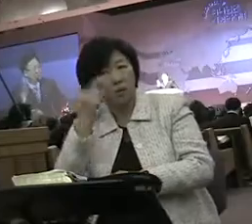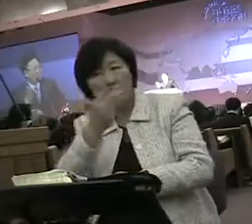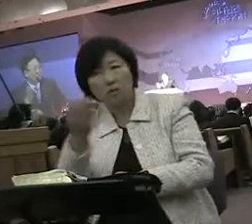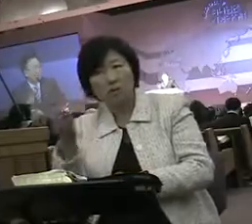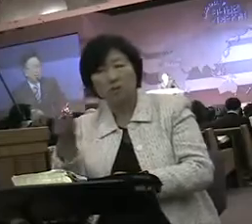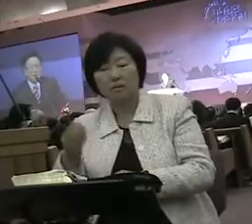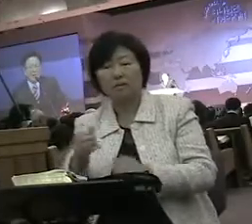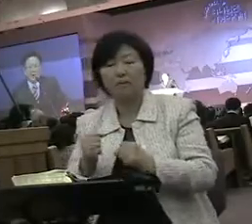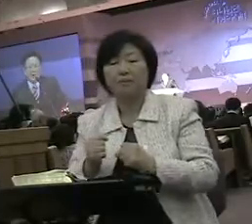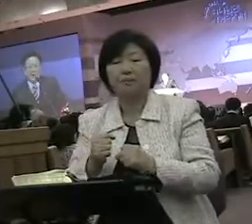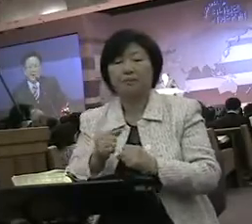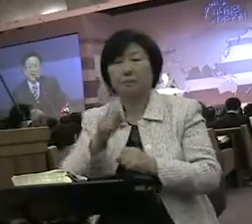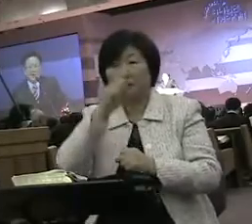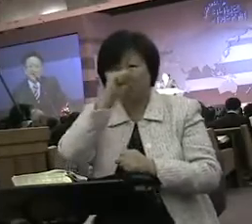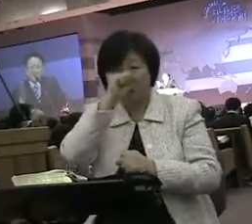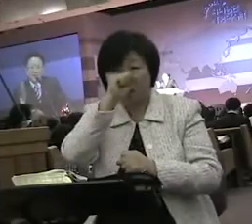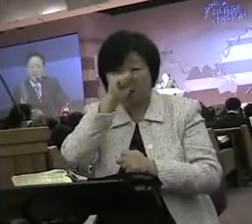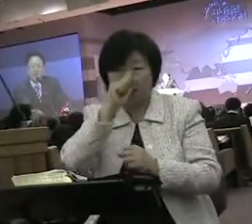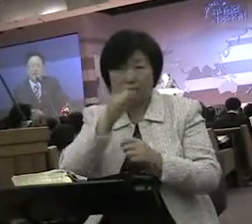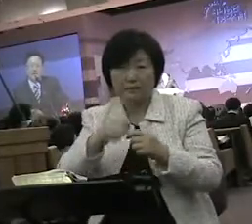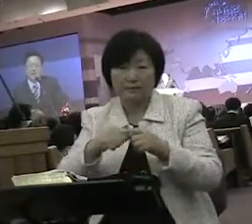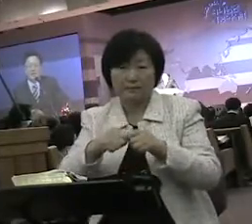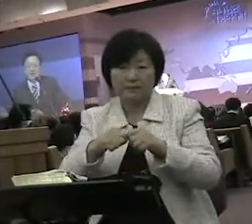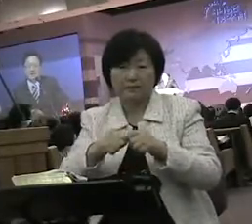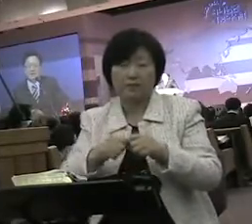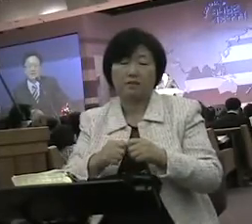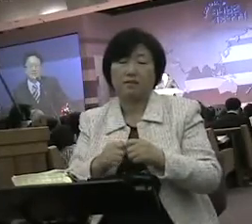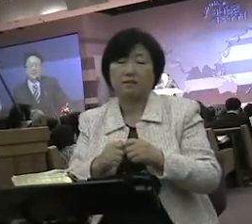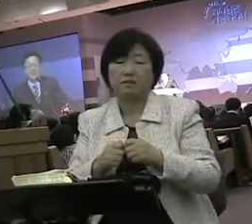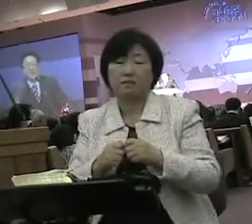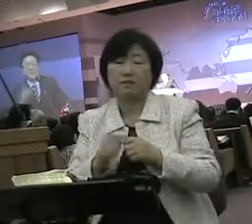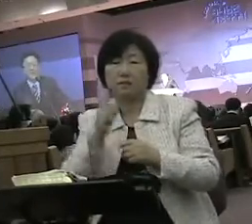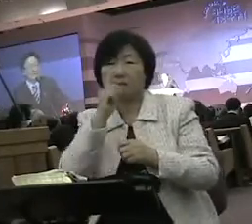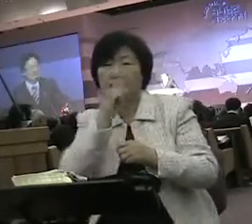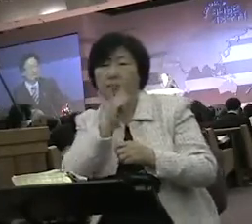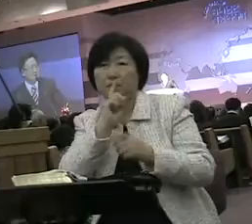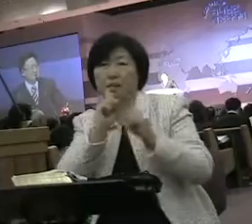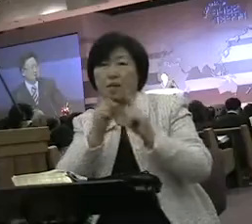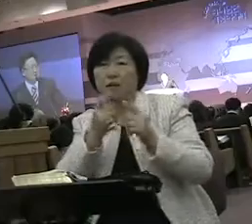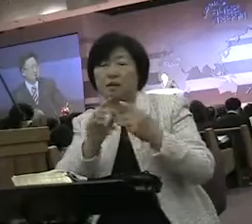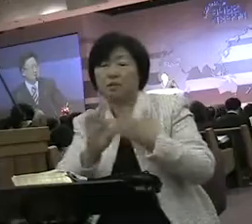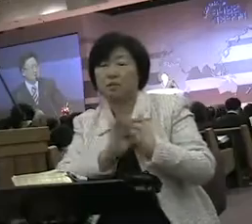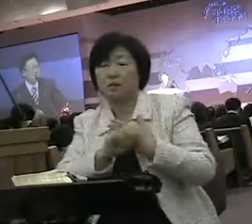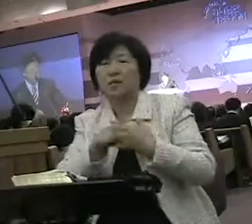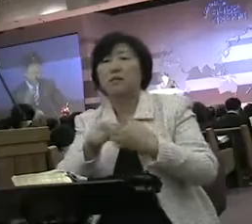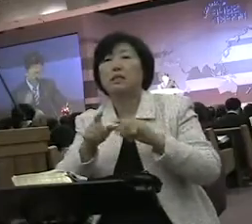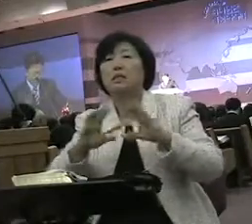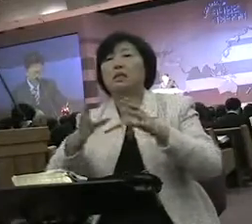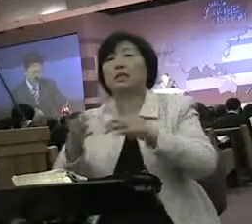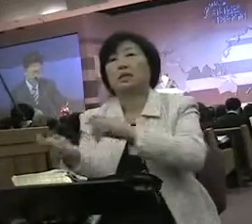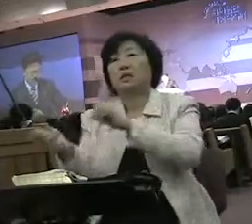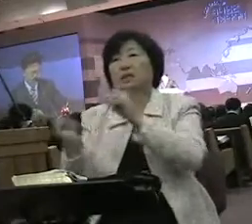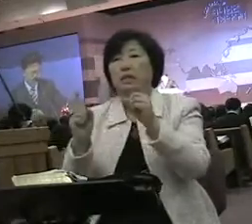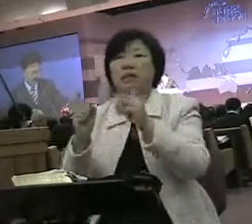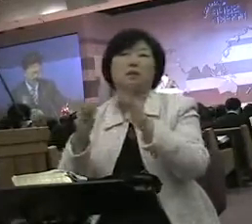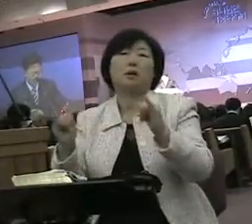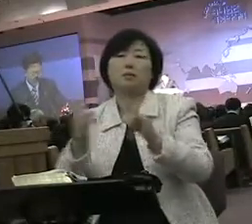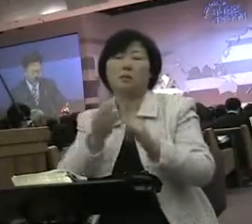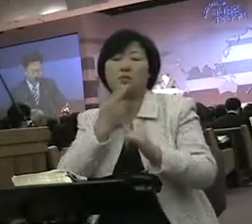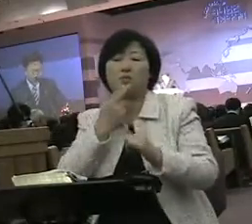여러분, 옳은 것으로 따지고 팩트로 이야기하면 이 세상에 살아남을 사람이 없습니다. 성숙한